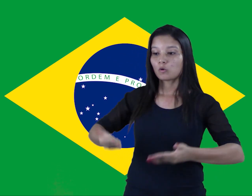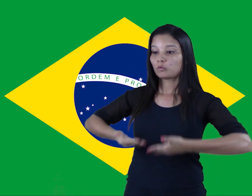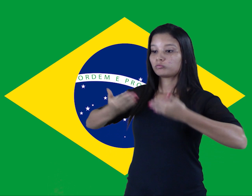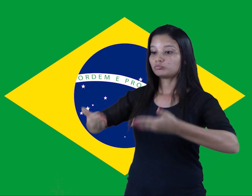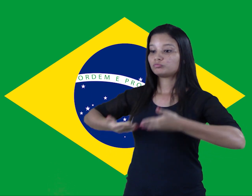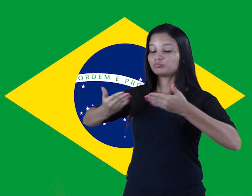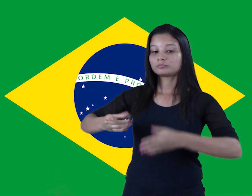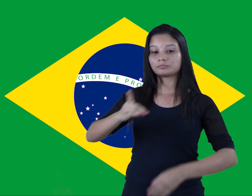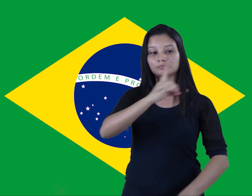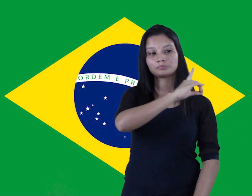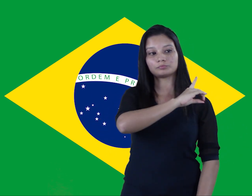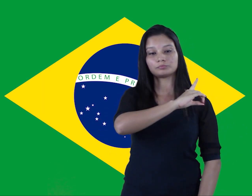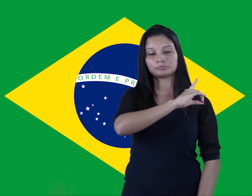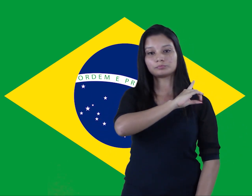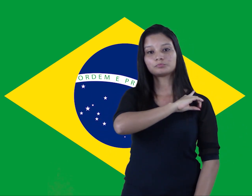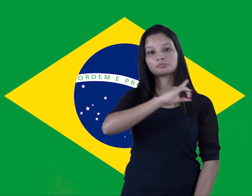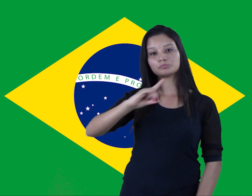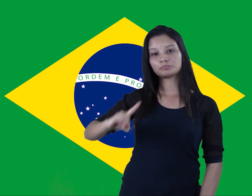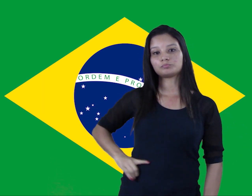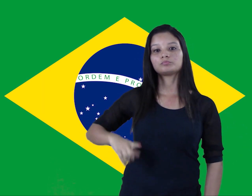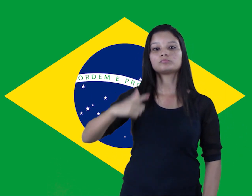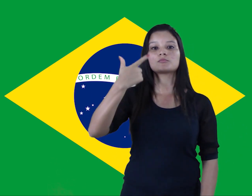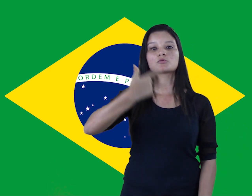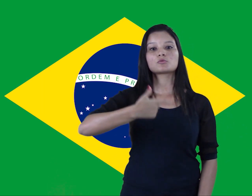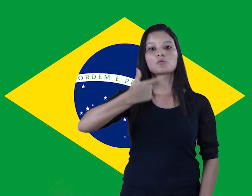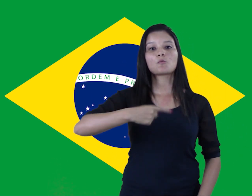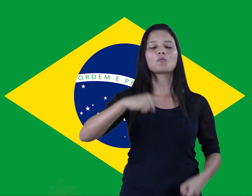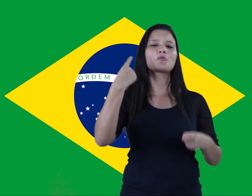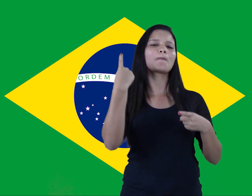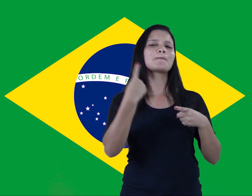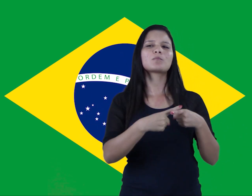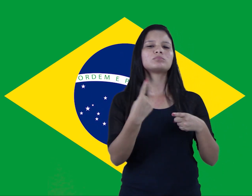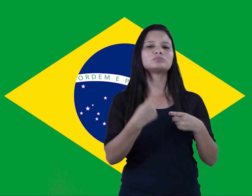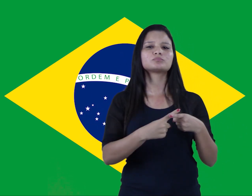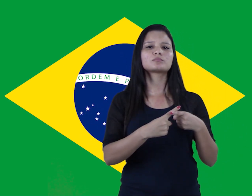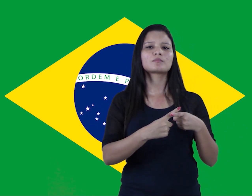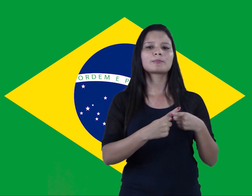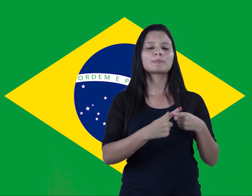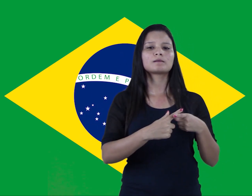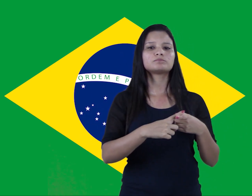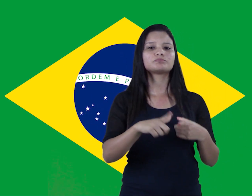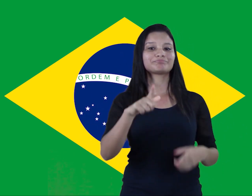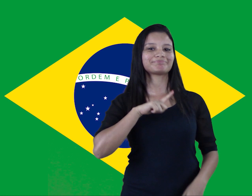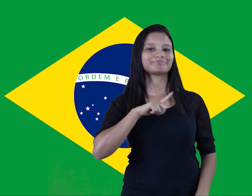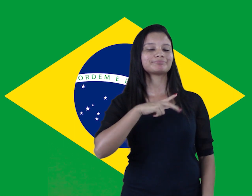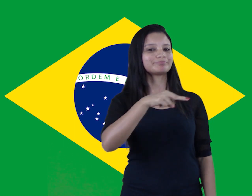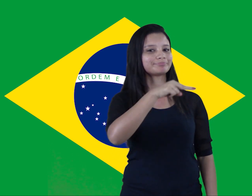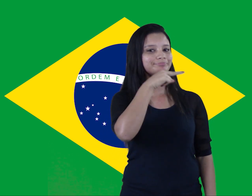foi impulsionado pelo fato de o próprio Dom Pedro II ter um neto surdo.